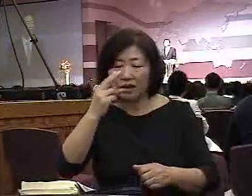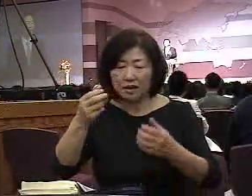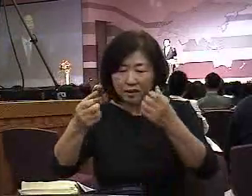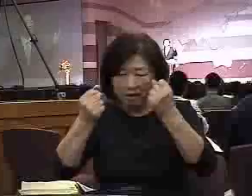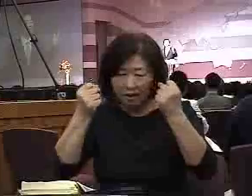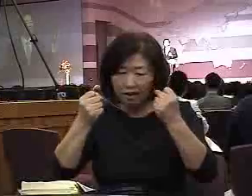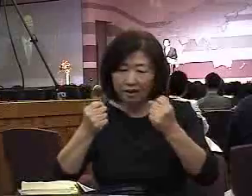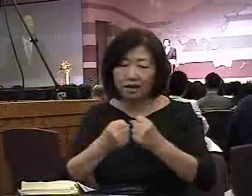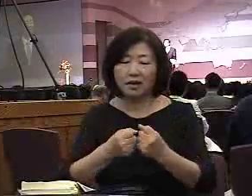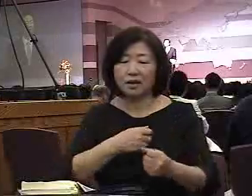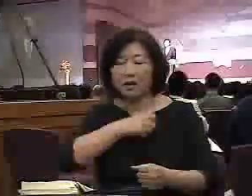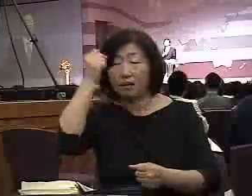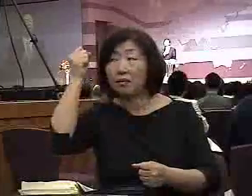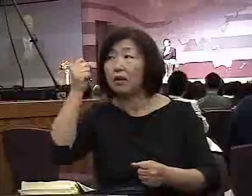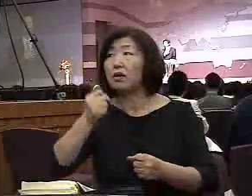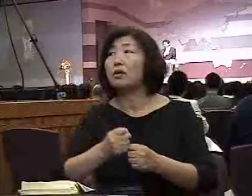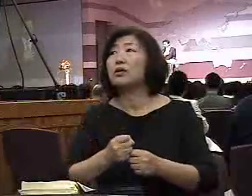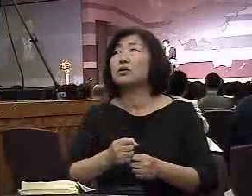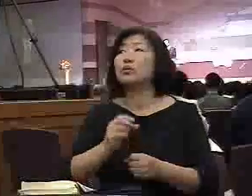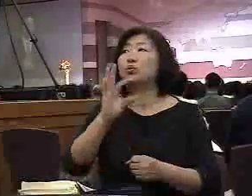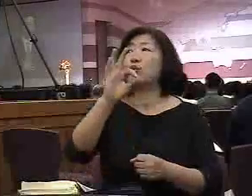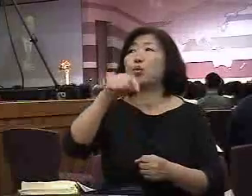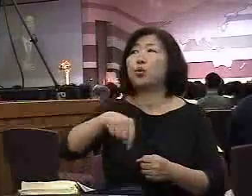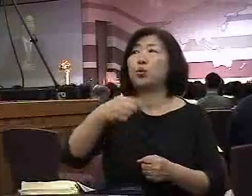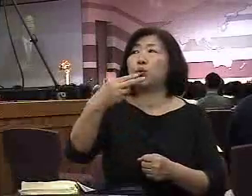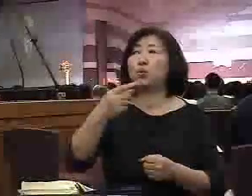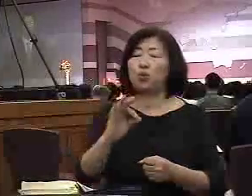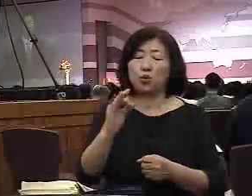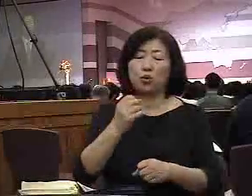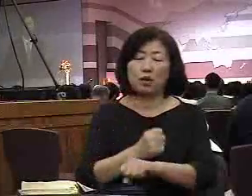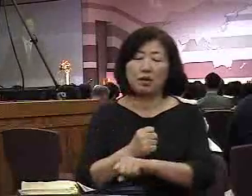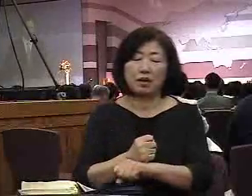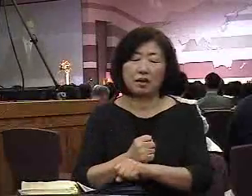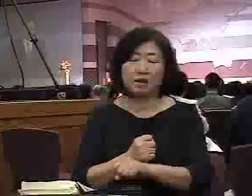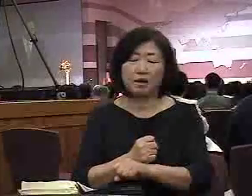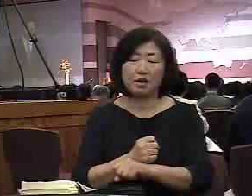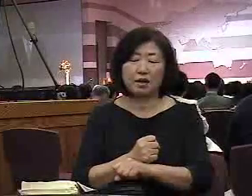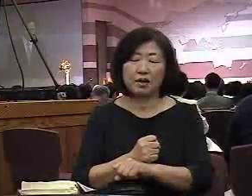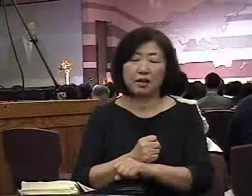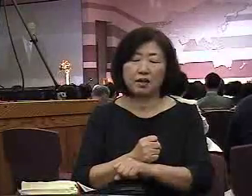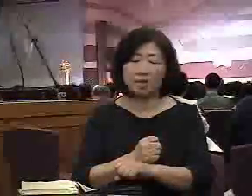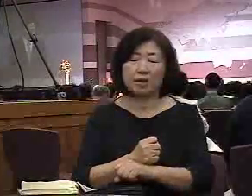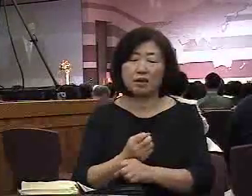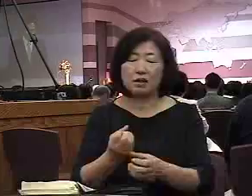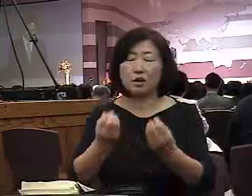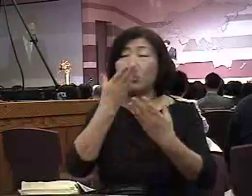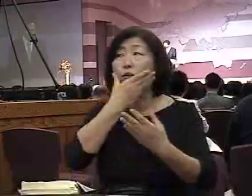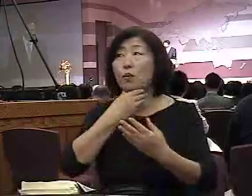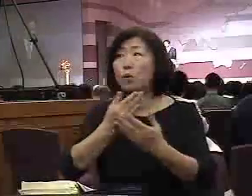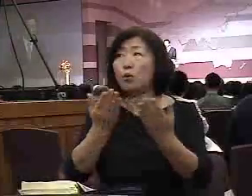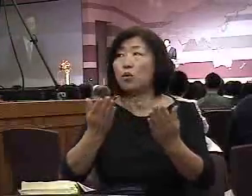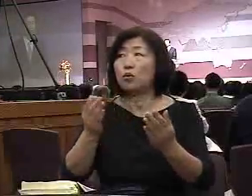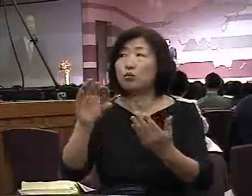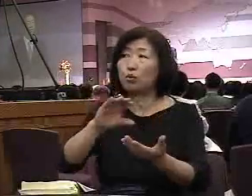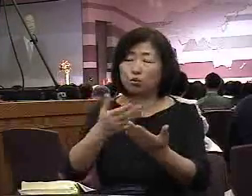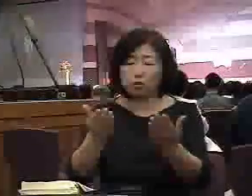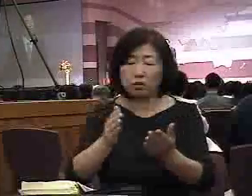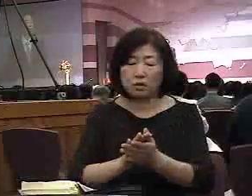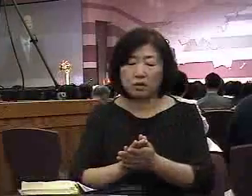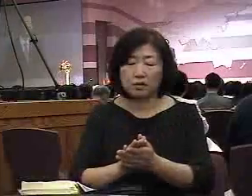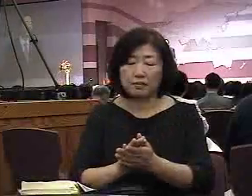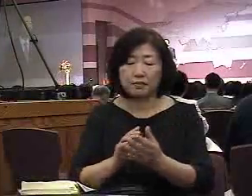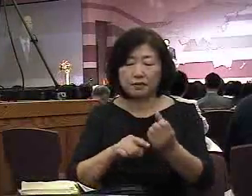받아버린 거예요. 우등을 해버린 거예요. 하나님이 얼마나 기쁘셨든지 막 축복을 부어주신다는 것입니다. 이